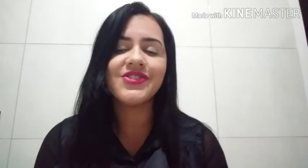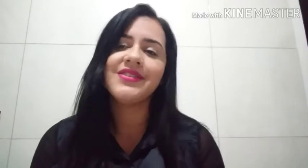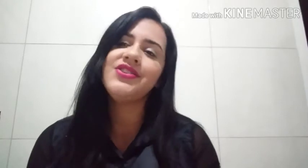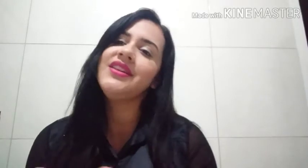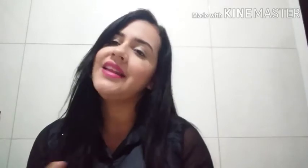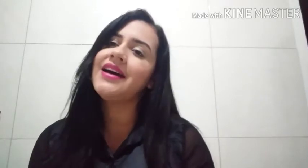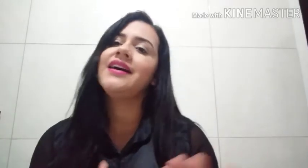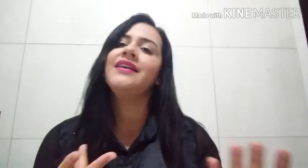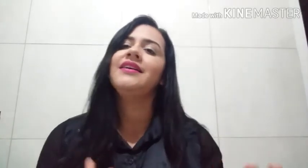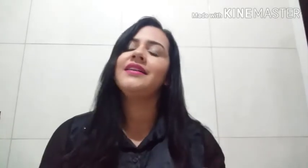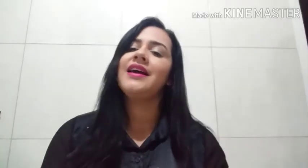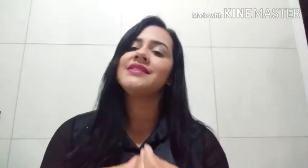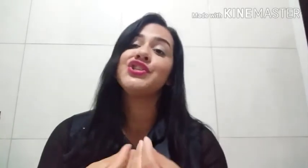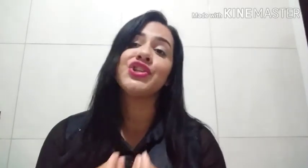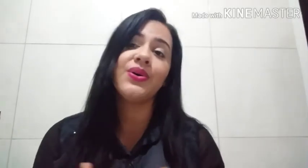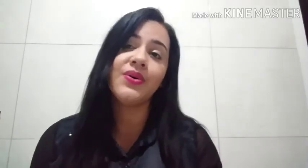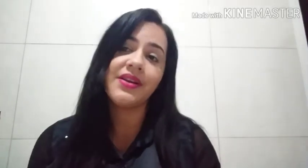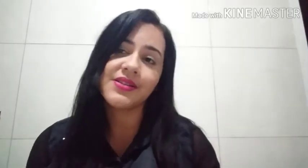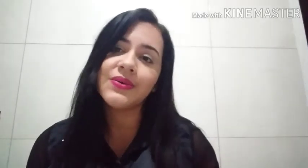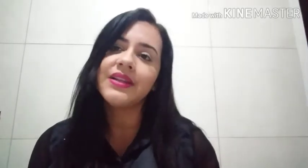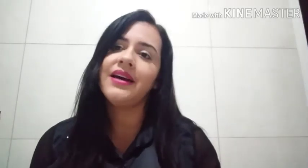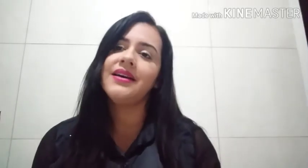de niná, né, as histórias contadas,